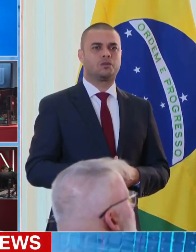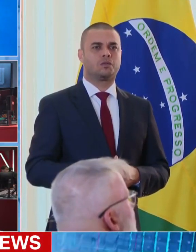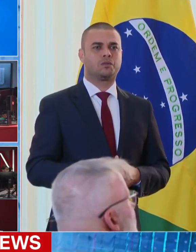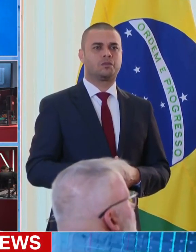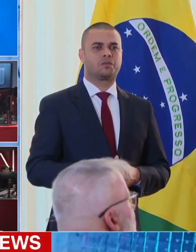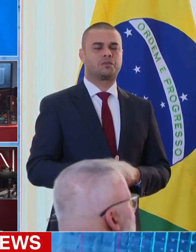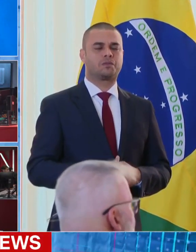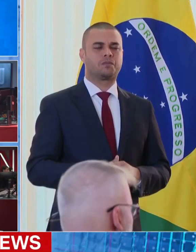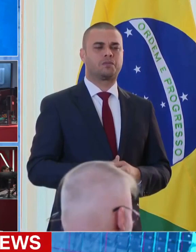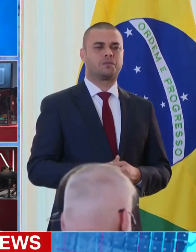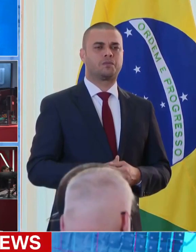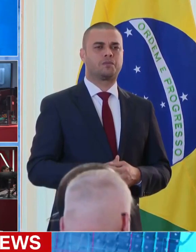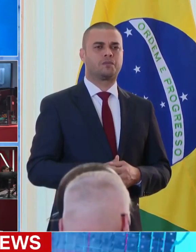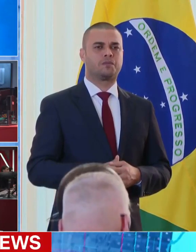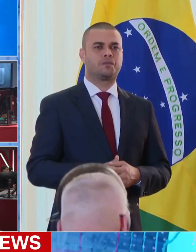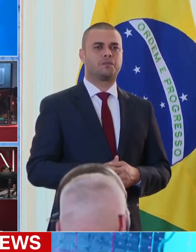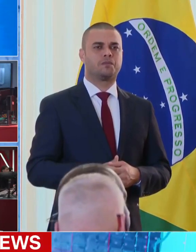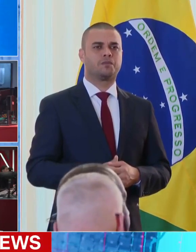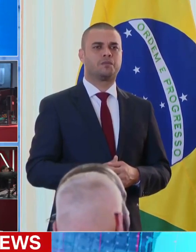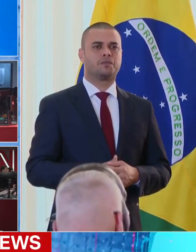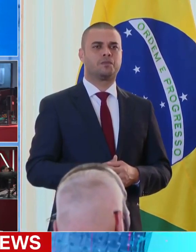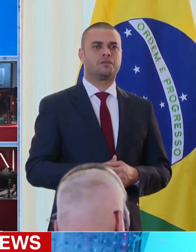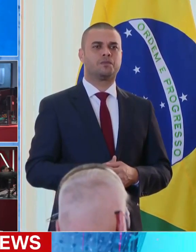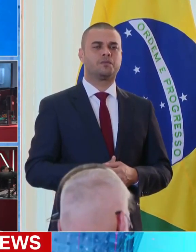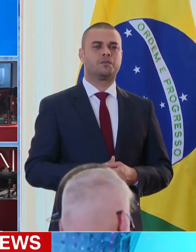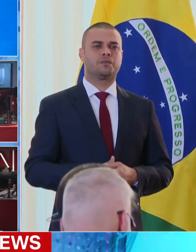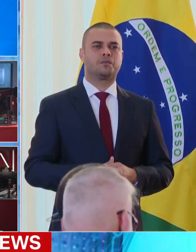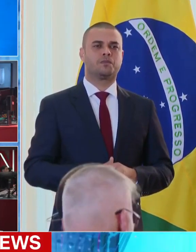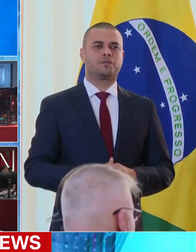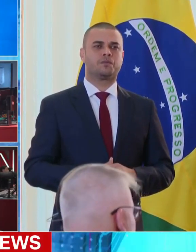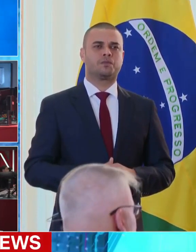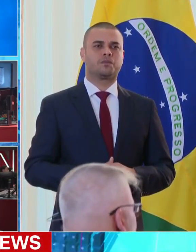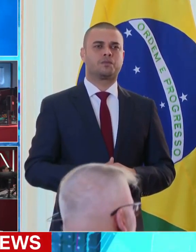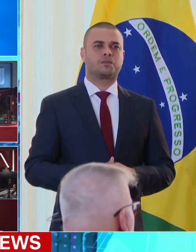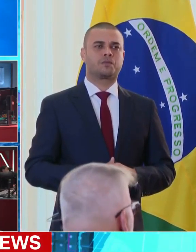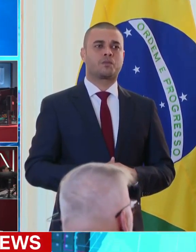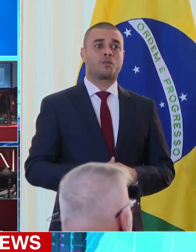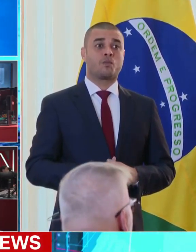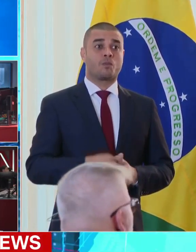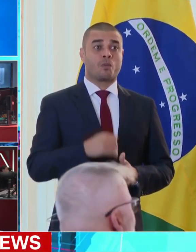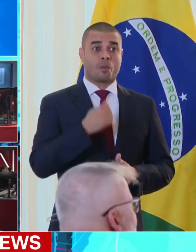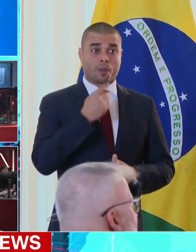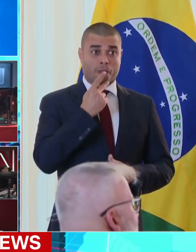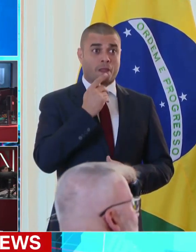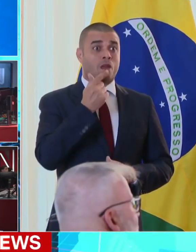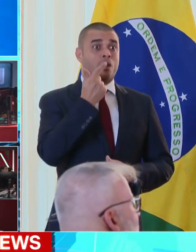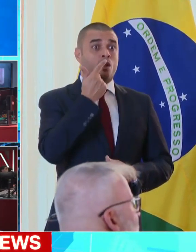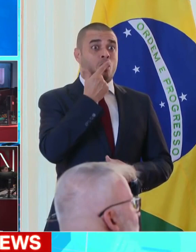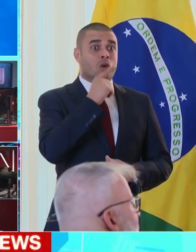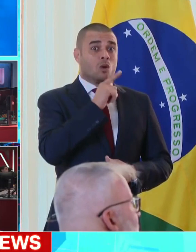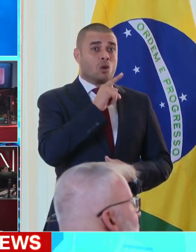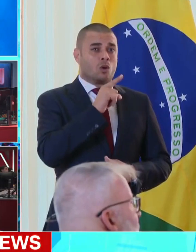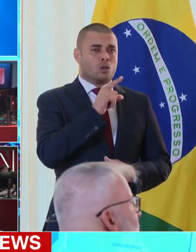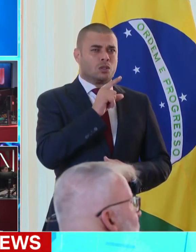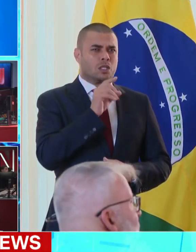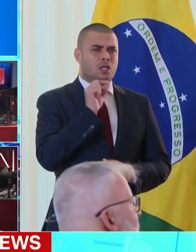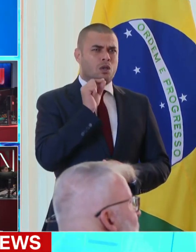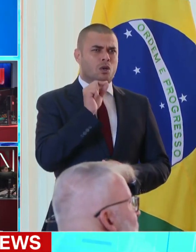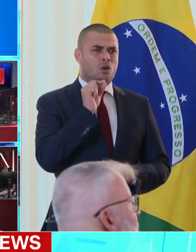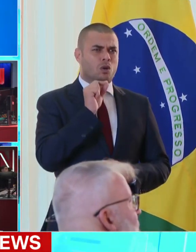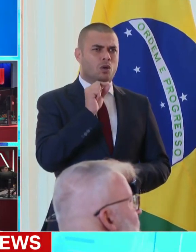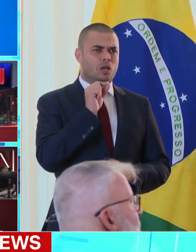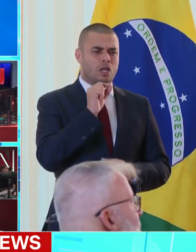vários 1 2 3 4 5 6 7 8 9 10 11 12 13 13